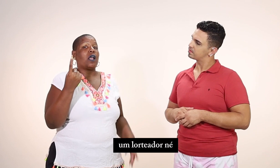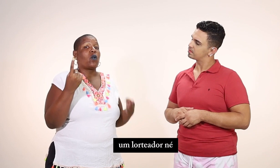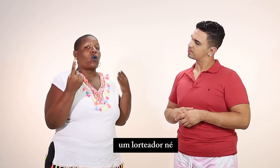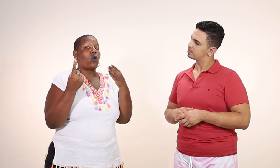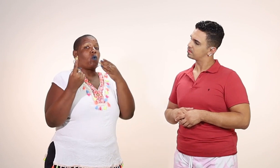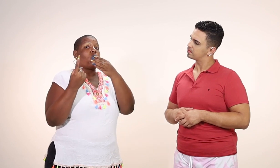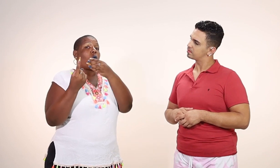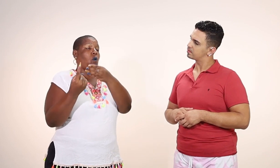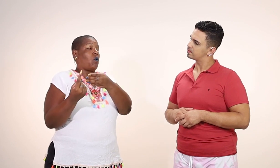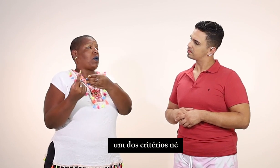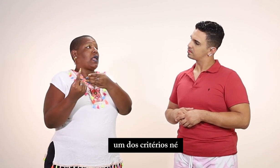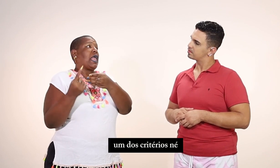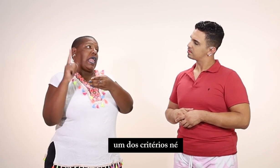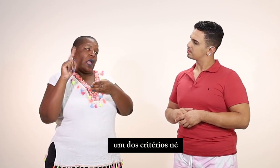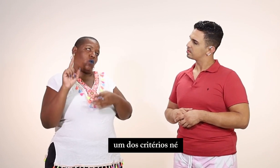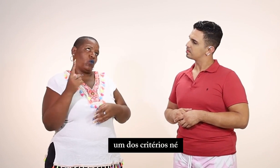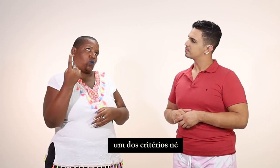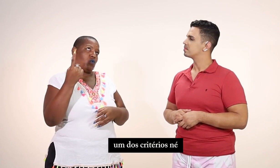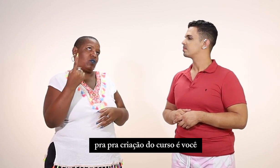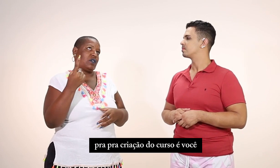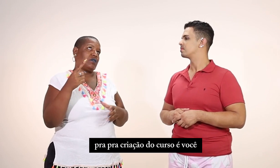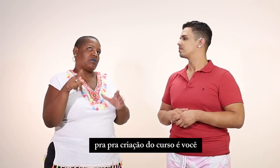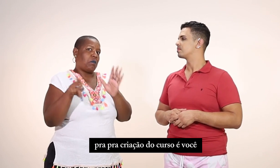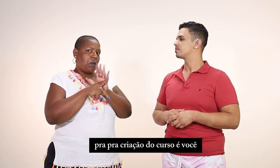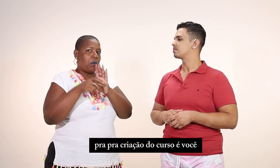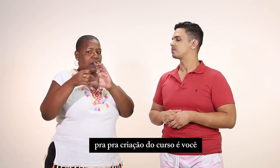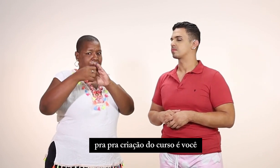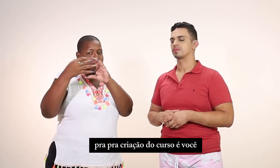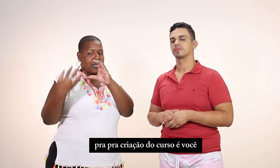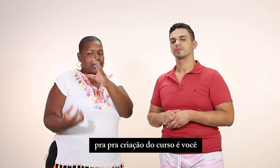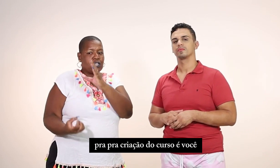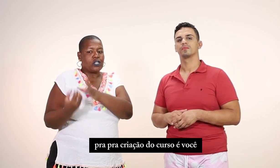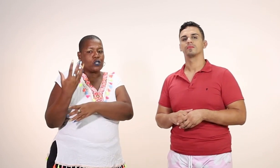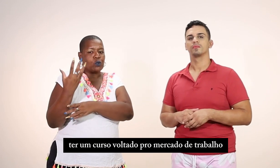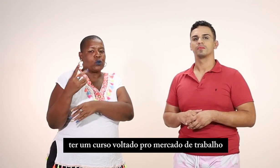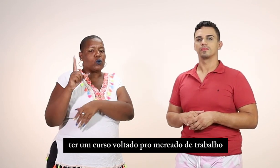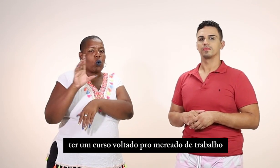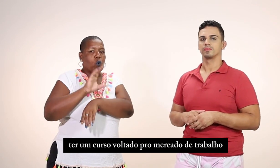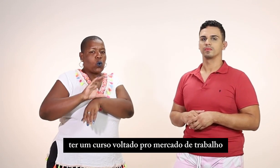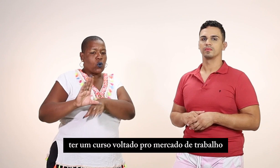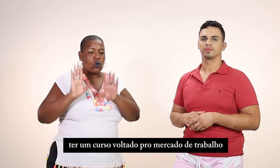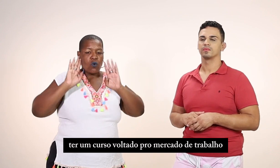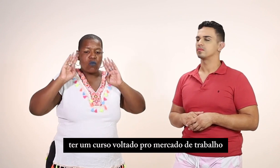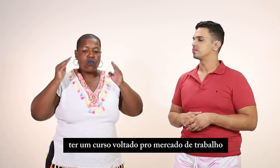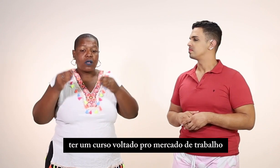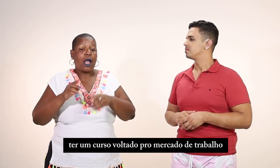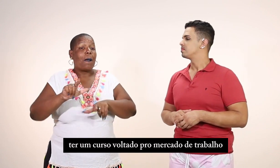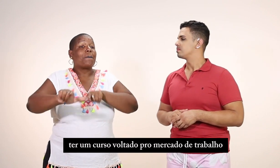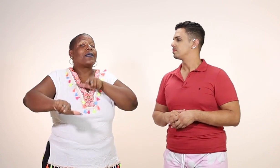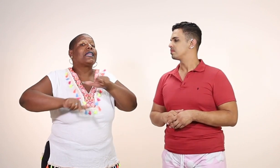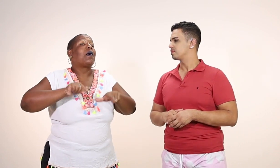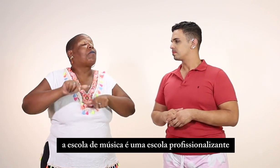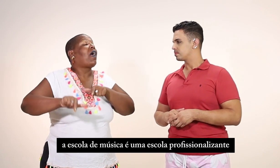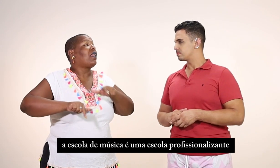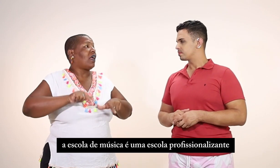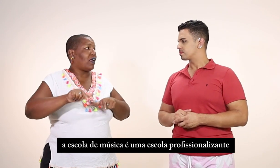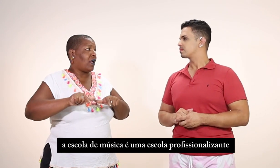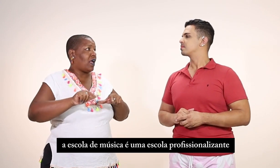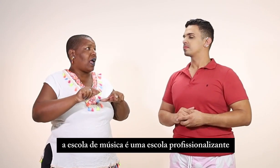né, um dos critérios, né, para a criação do curso, é você ter um curso voltado para o mercado de trabalho. A escola de música é uma